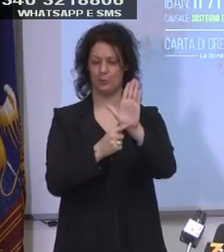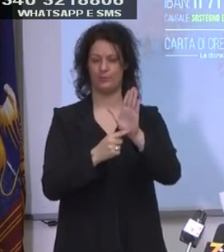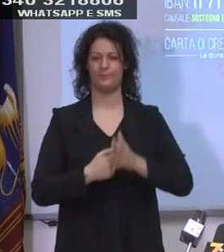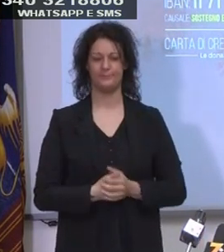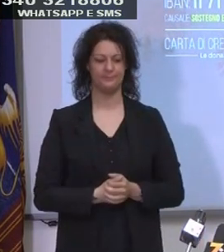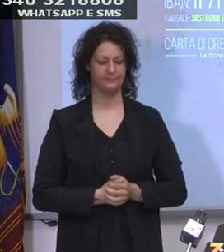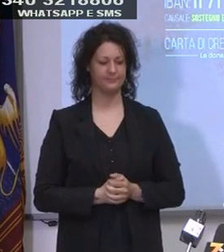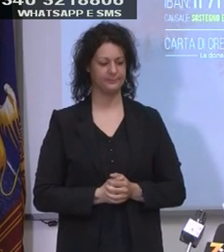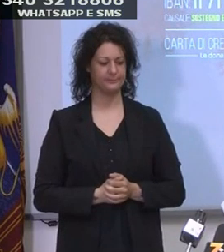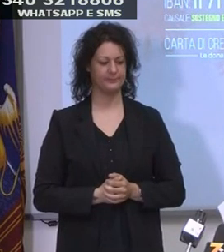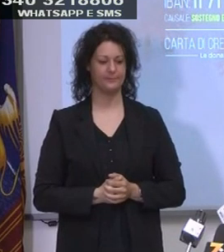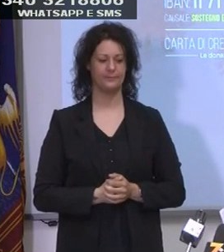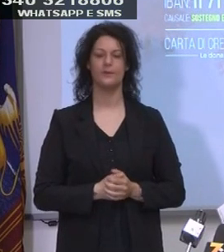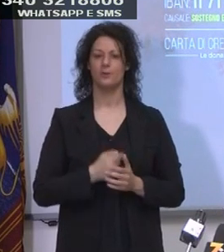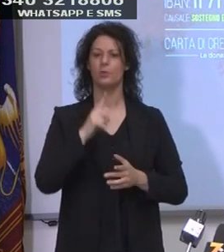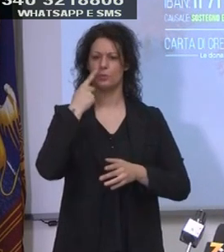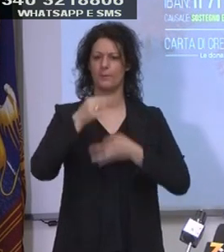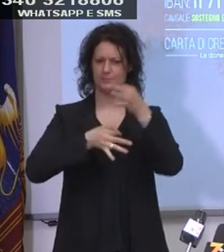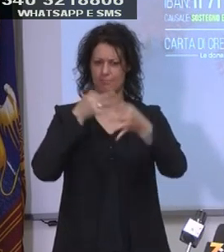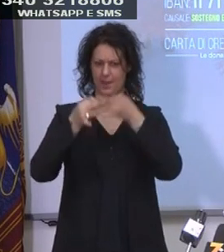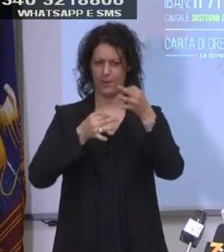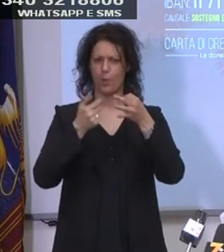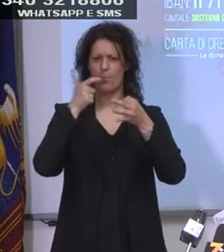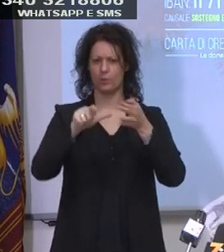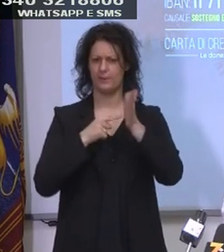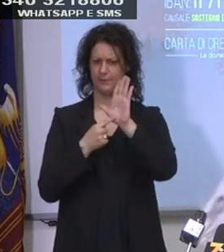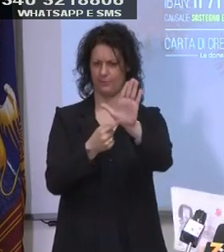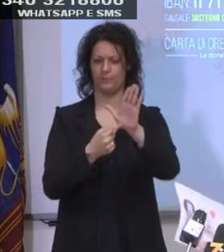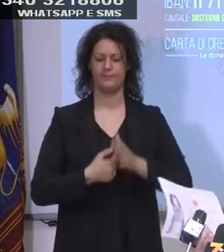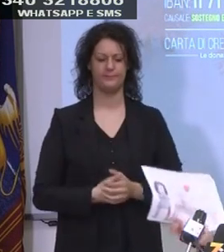scusate, poi vi spiego perché ve li faccio vedere.